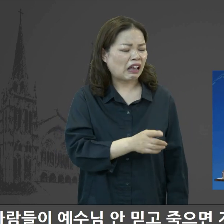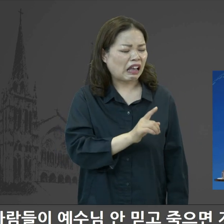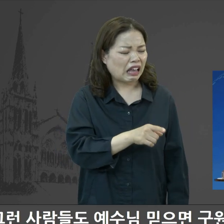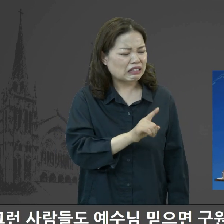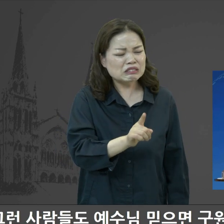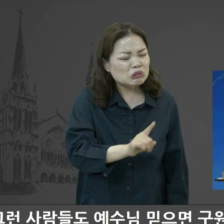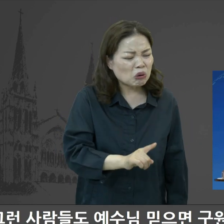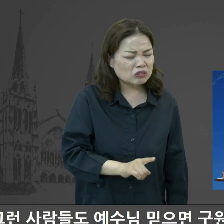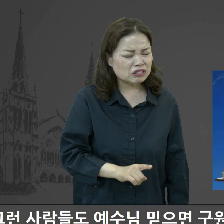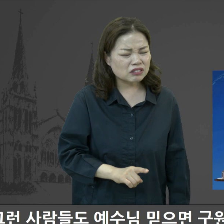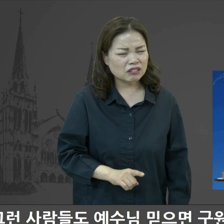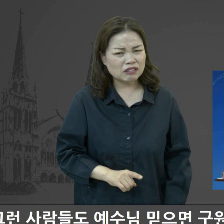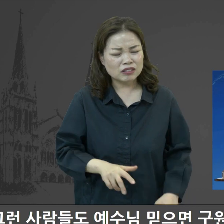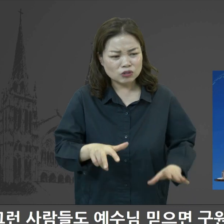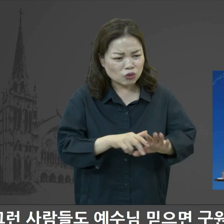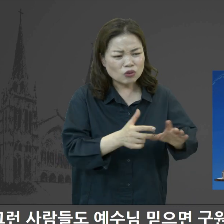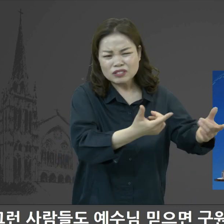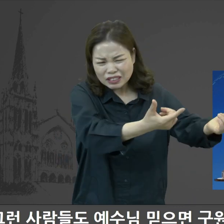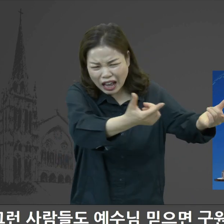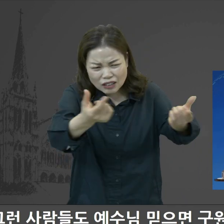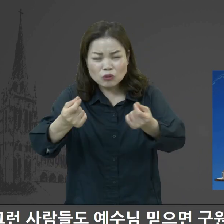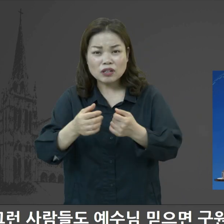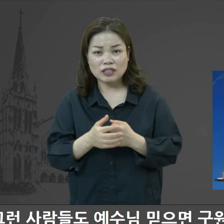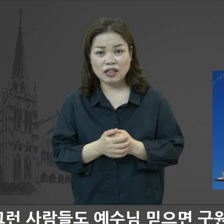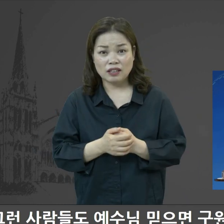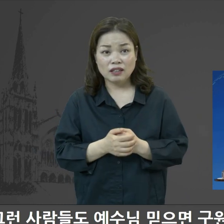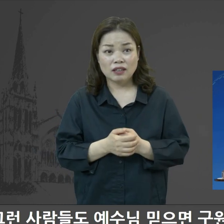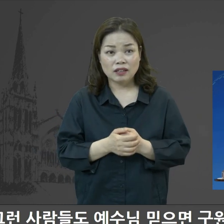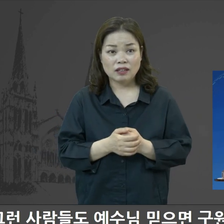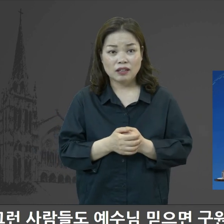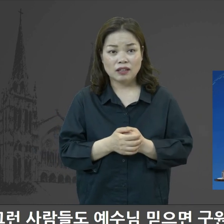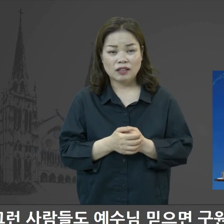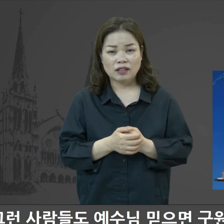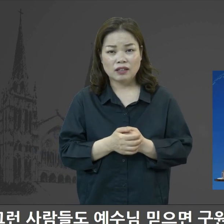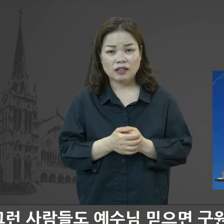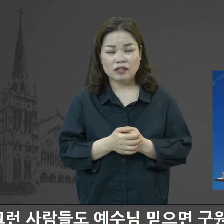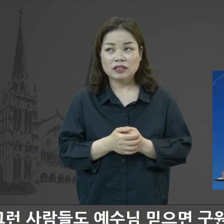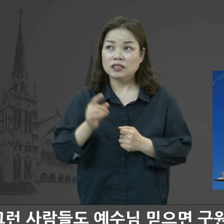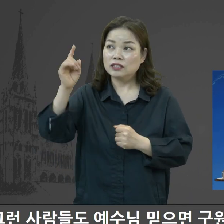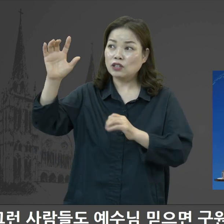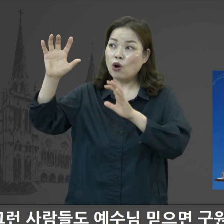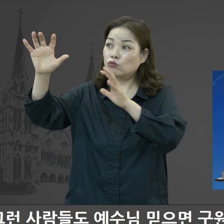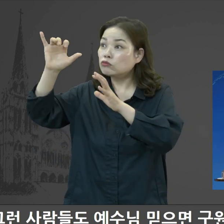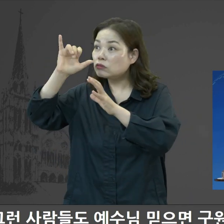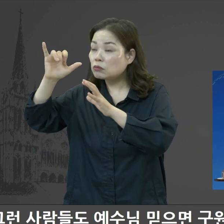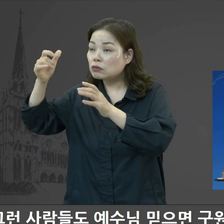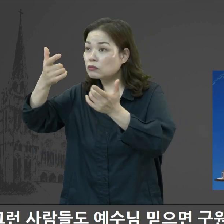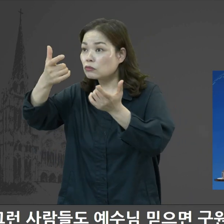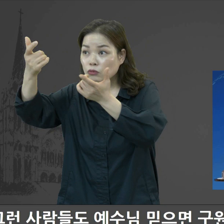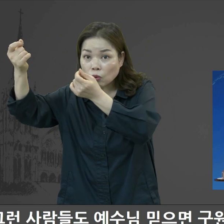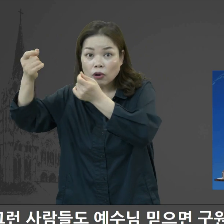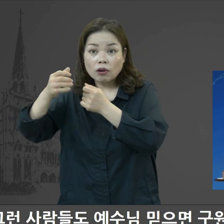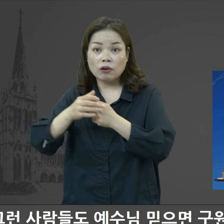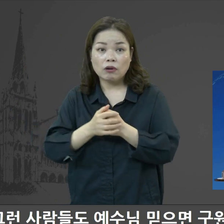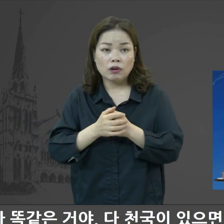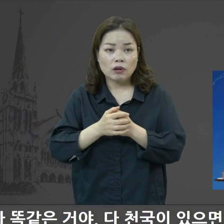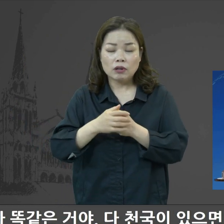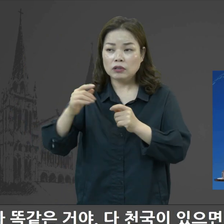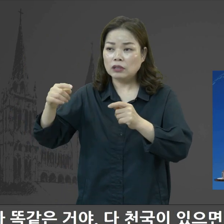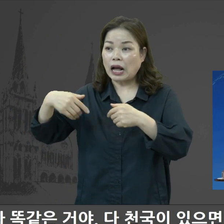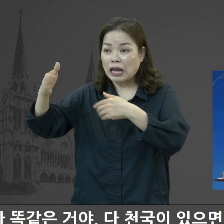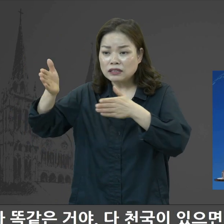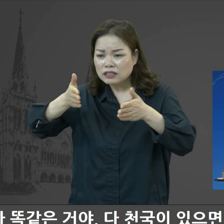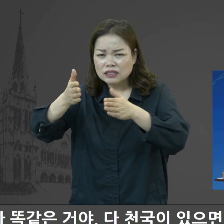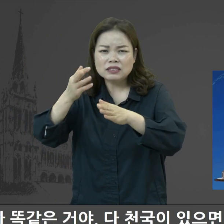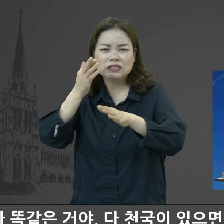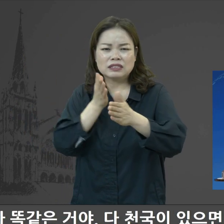어딨니? 사람이 종교는 다 똑같은 거야. 다 천국이 있으면 천국은 다 똑같고 거기 가는 길은